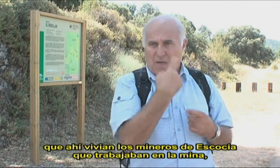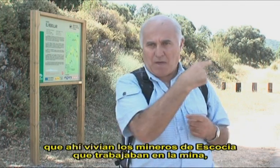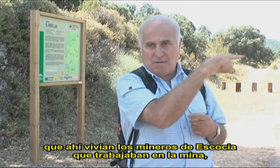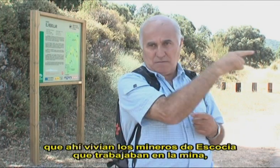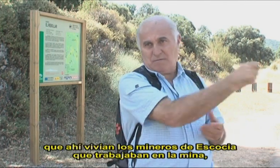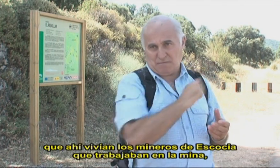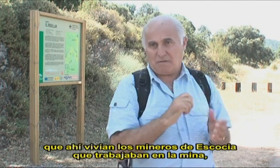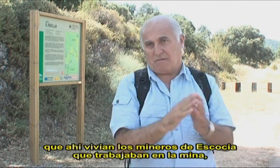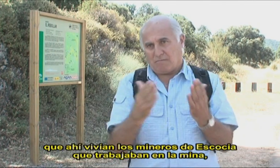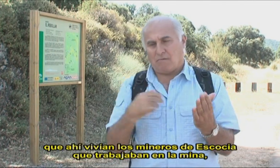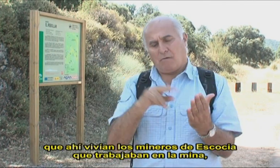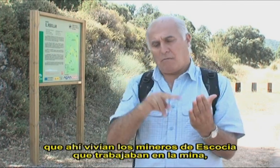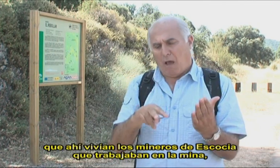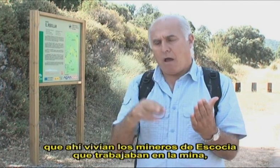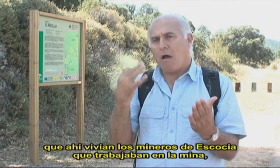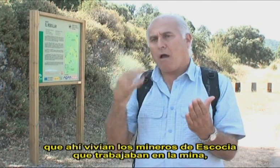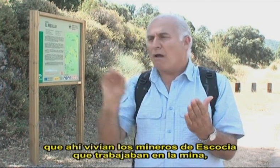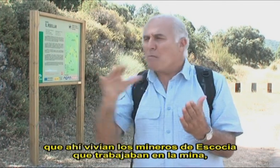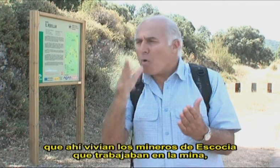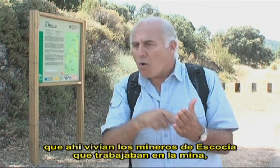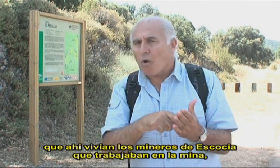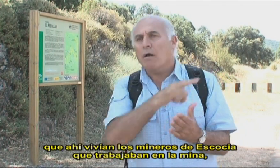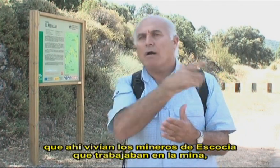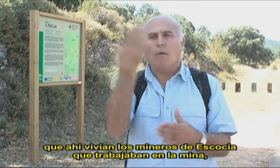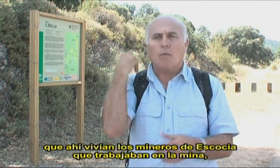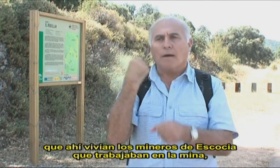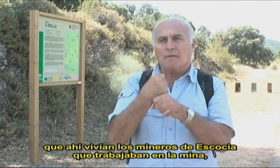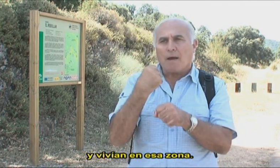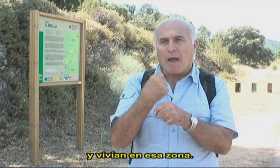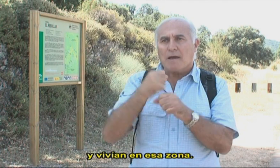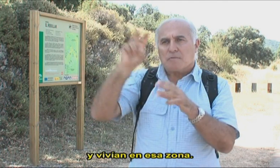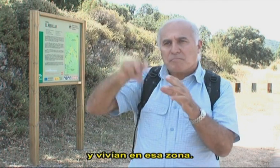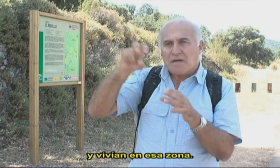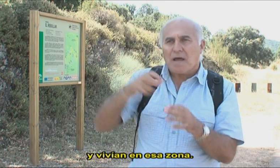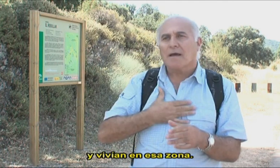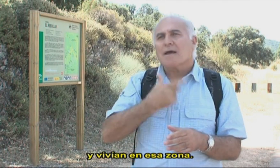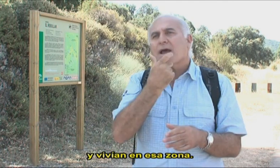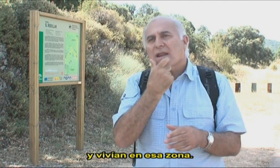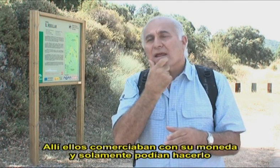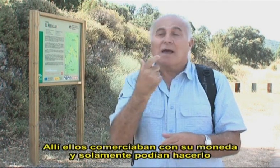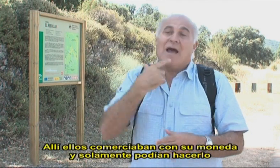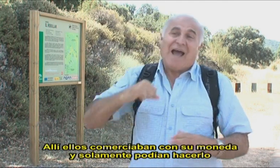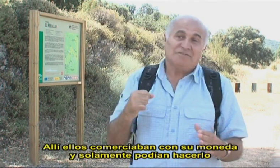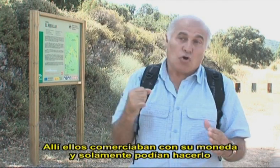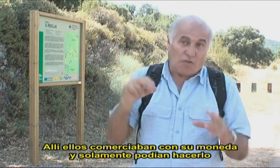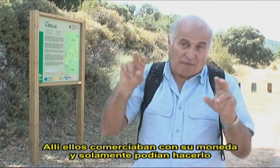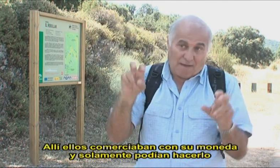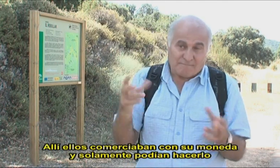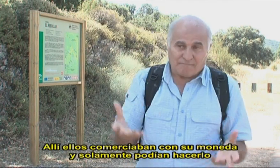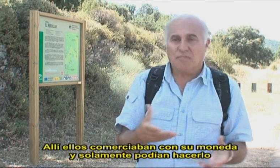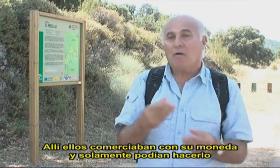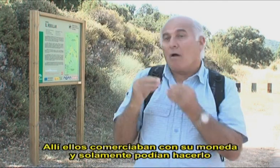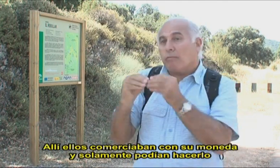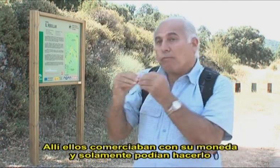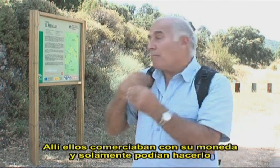entendí que ahí vivían los mineros de Escocia, que trabajaban en la mina, y vivían en esa zona. Allí ellos comerciaban con su moneda y